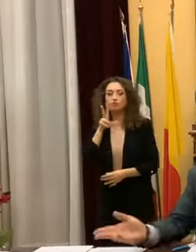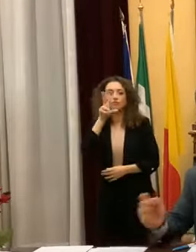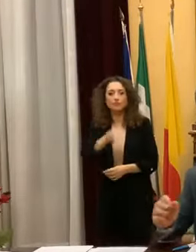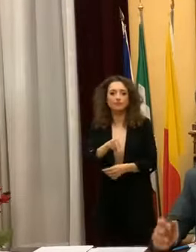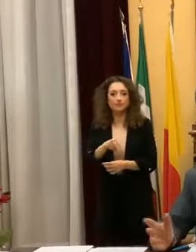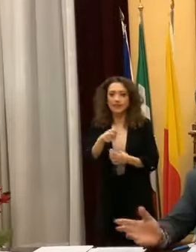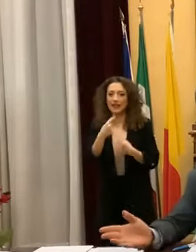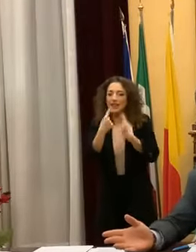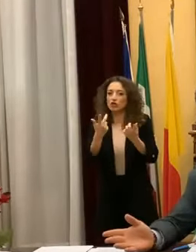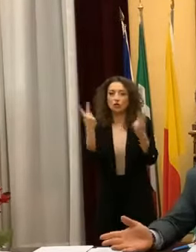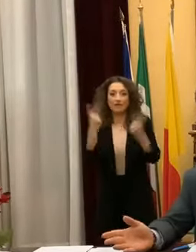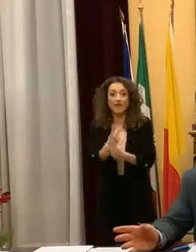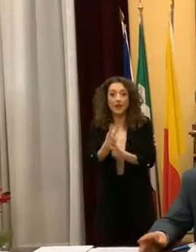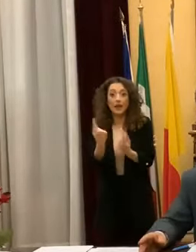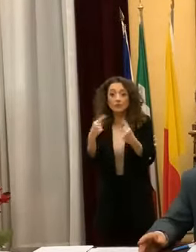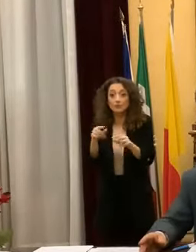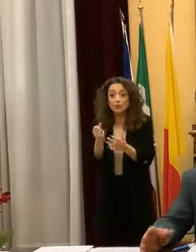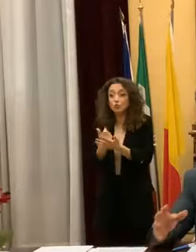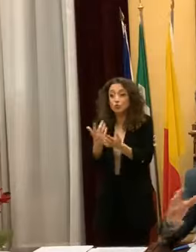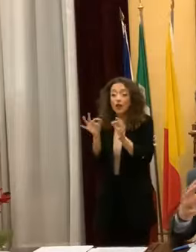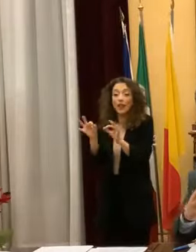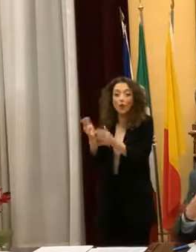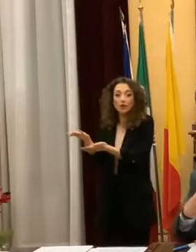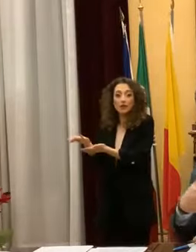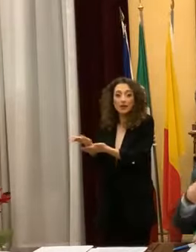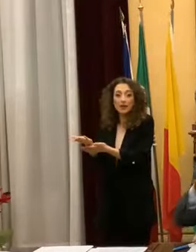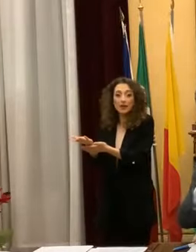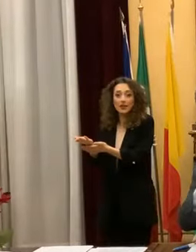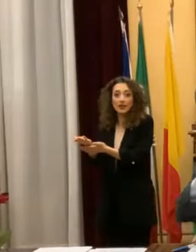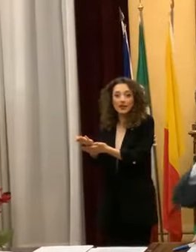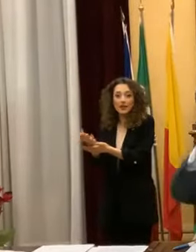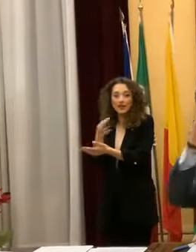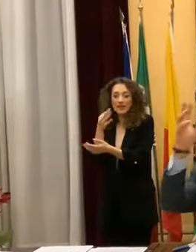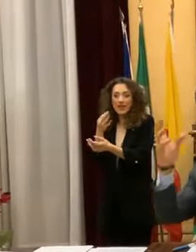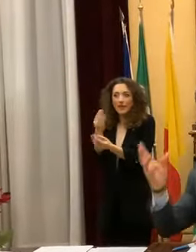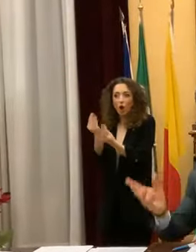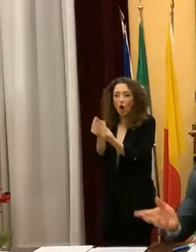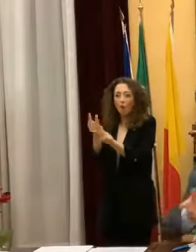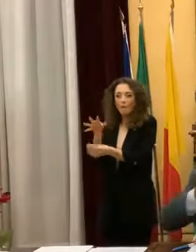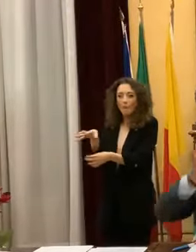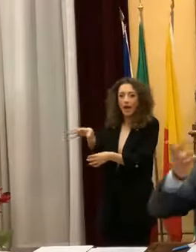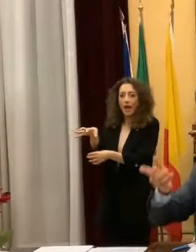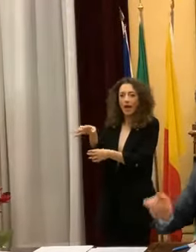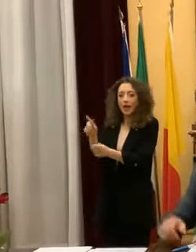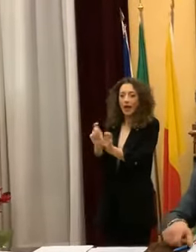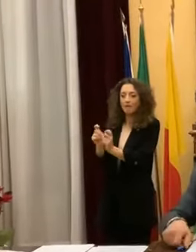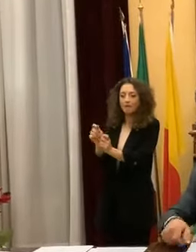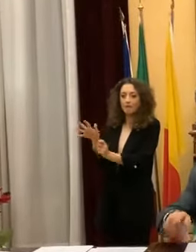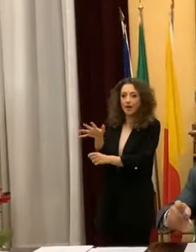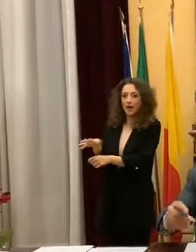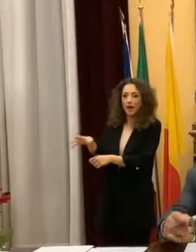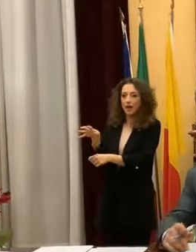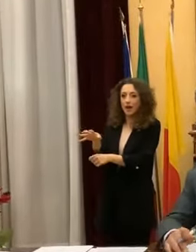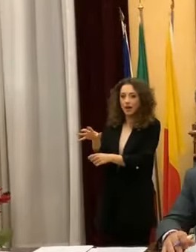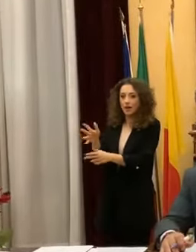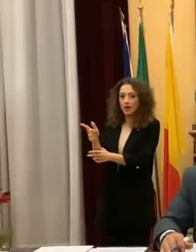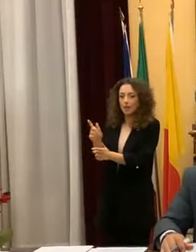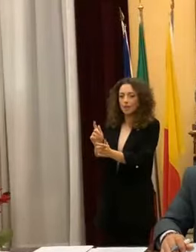così è successo questo. Quindi tra loro compagni di merende politiche, spero solo politiche